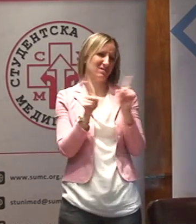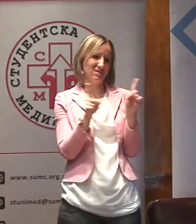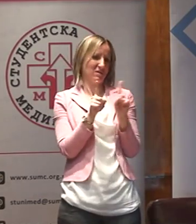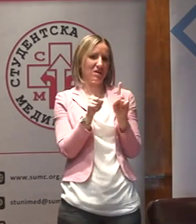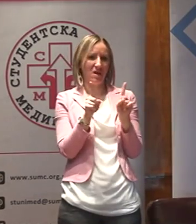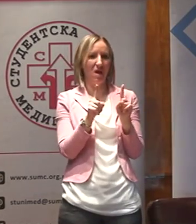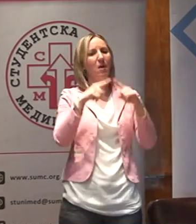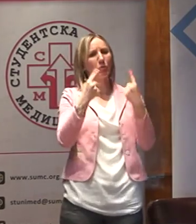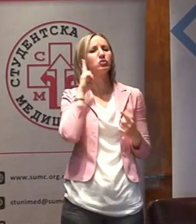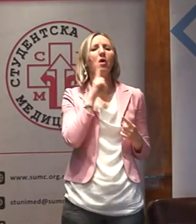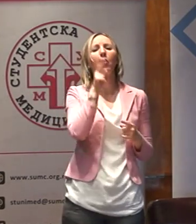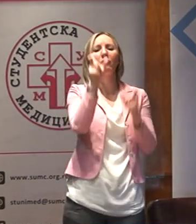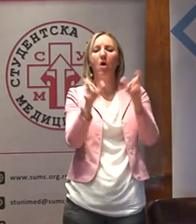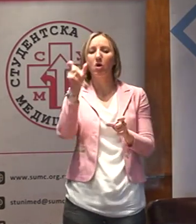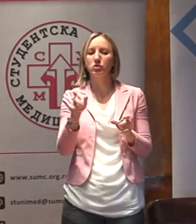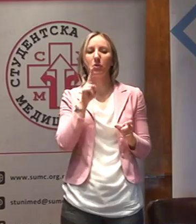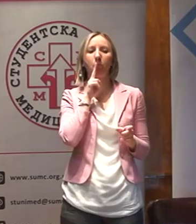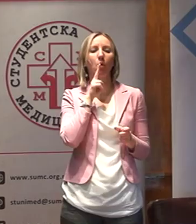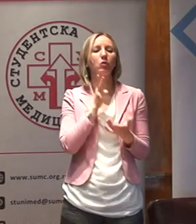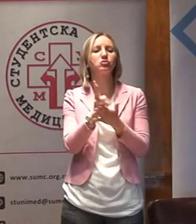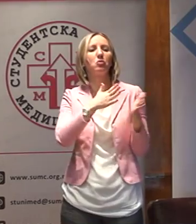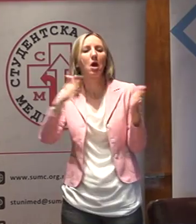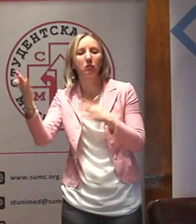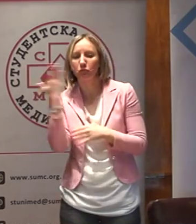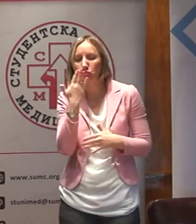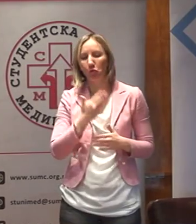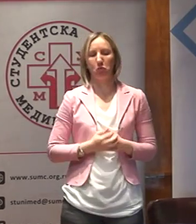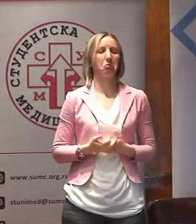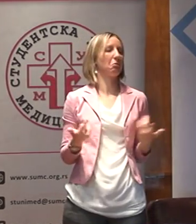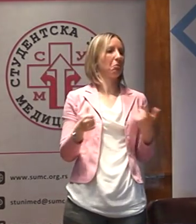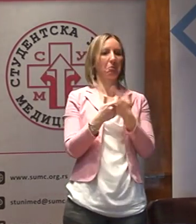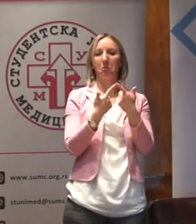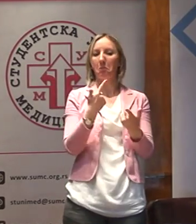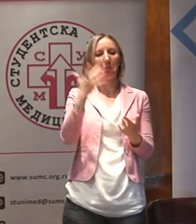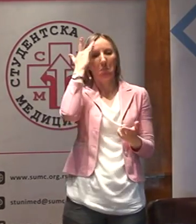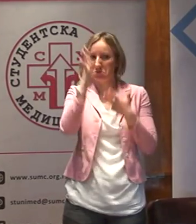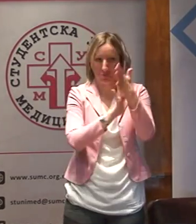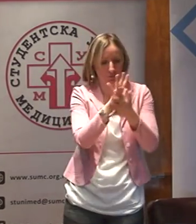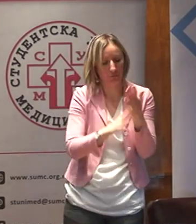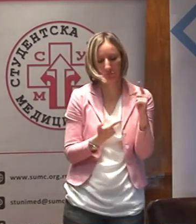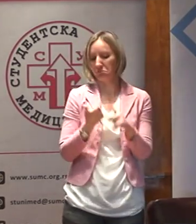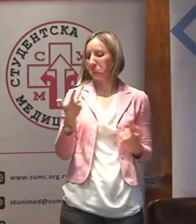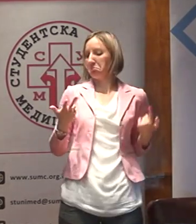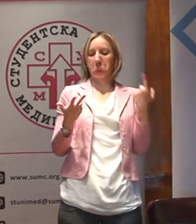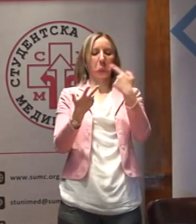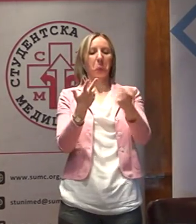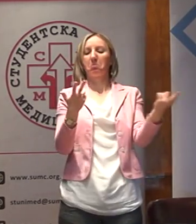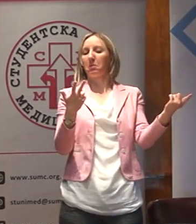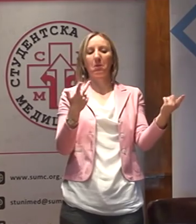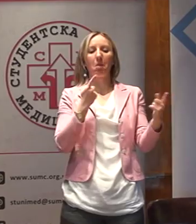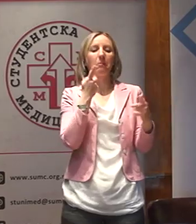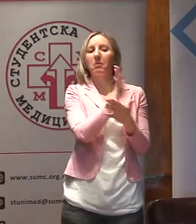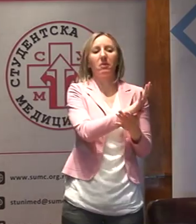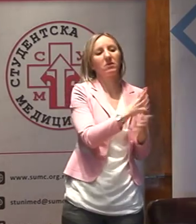tako striktna. Postoje gluve osobe koje su išle u njegovu školu, koje ne znaju znakovni